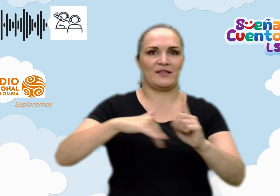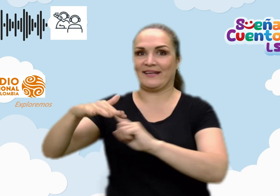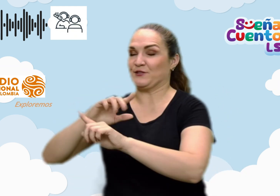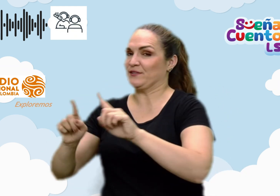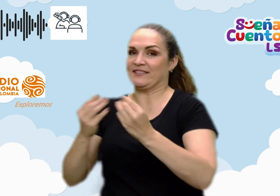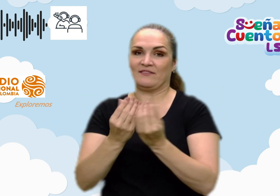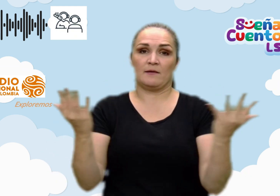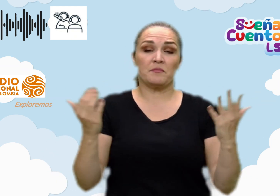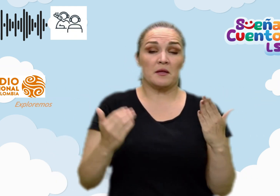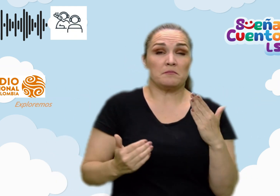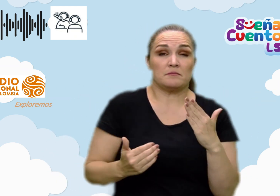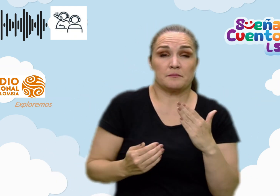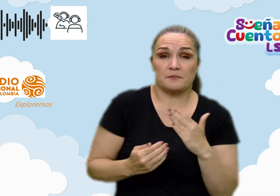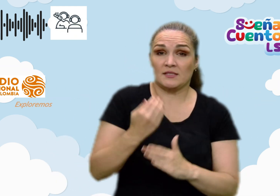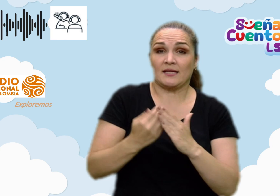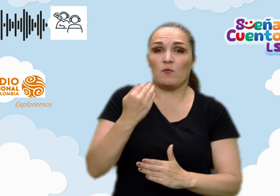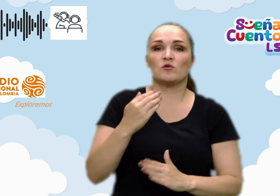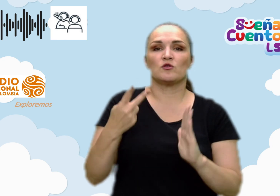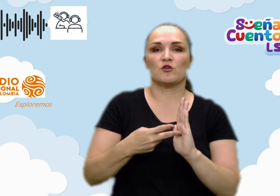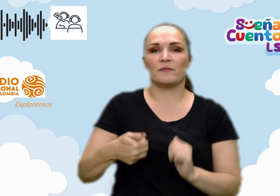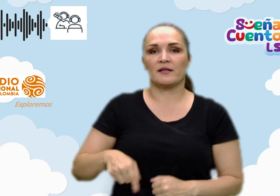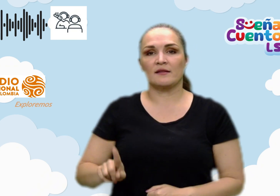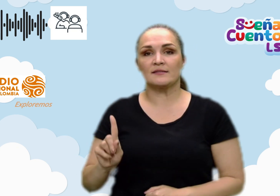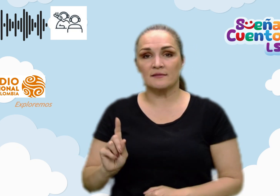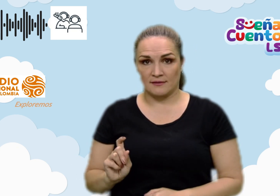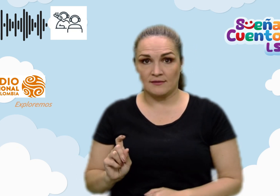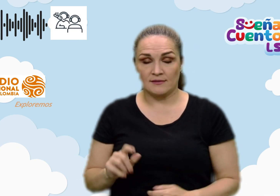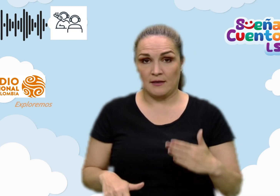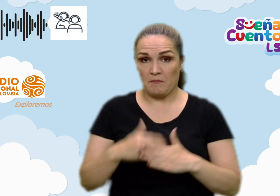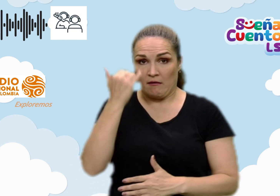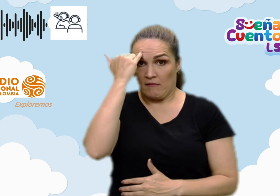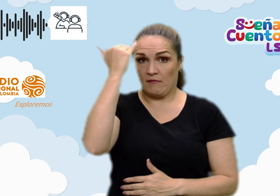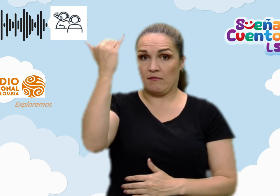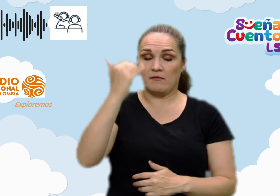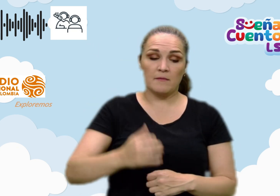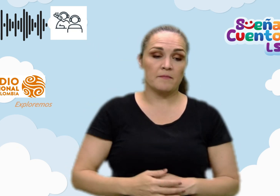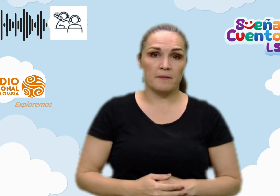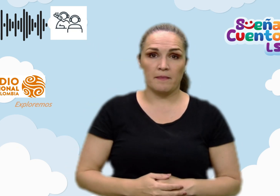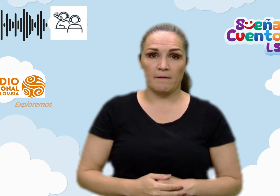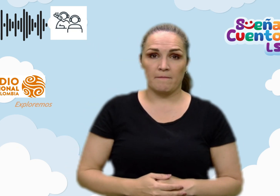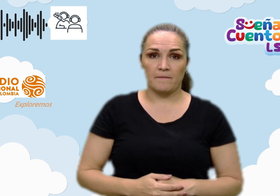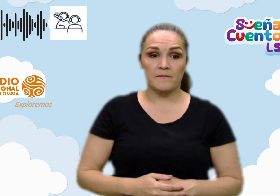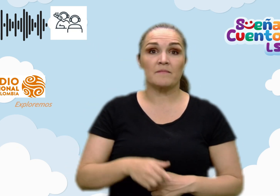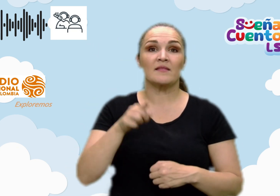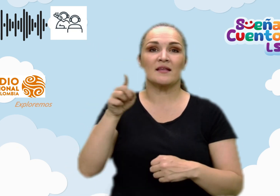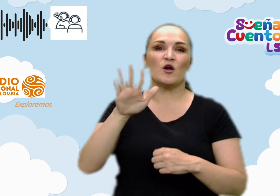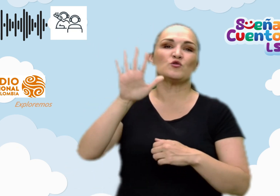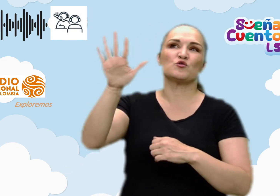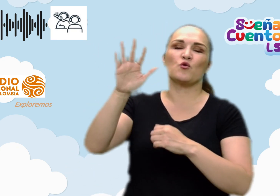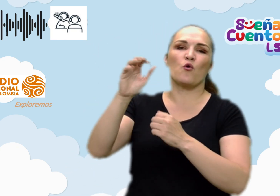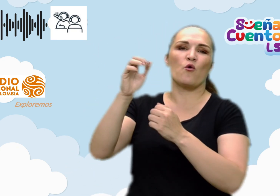desde varios contextos. Cuando nosotros iniciamos la idea en el 2016,